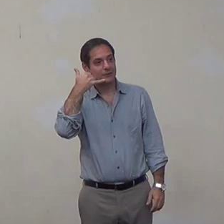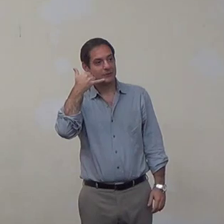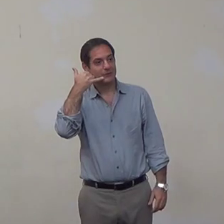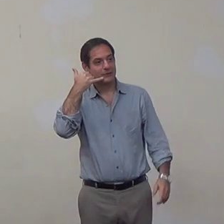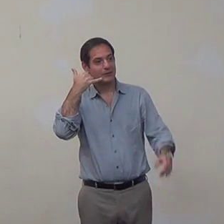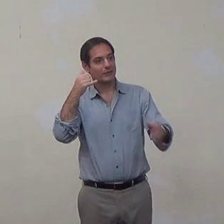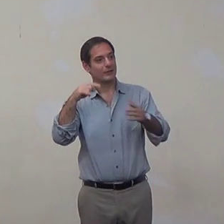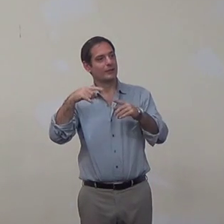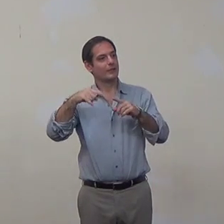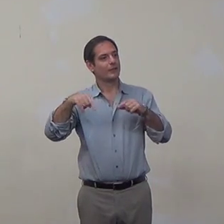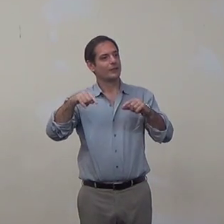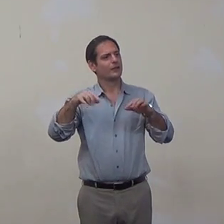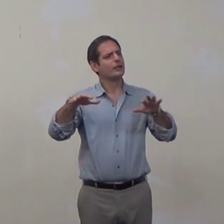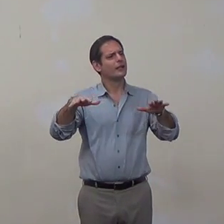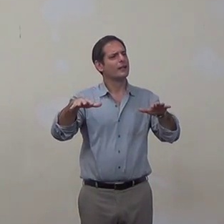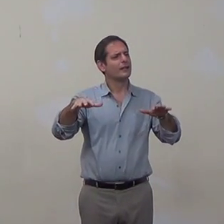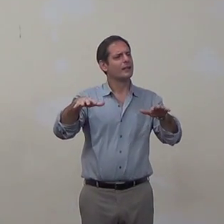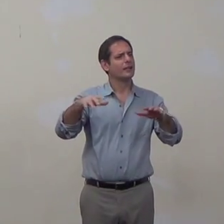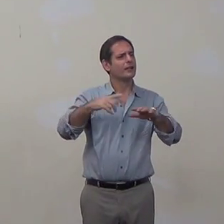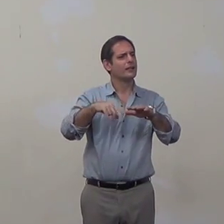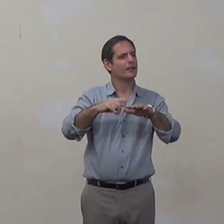¿Teléfono?